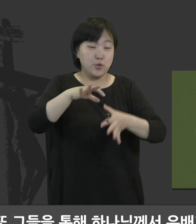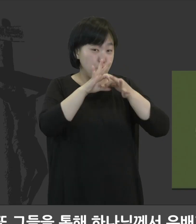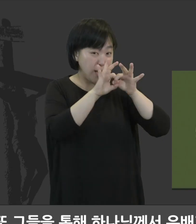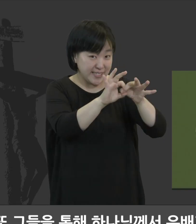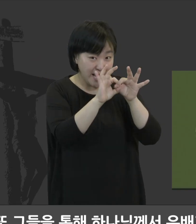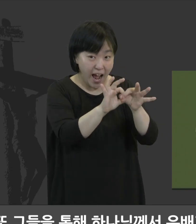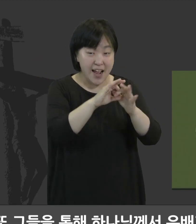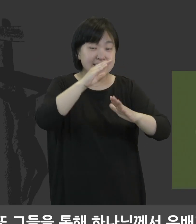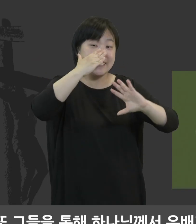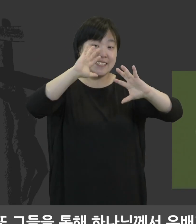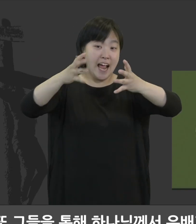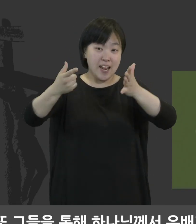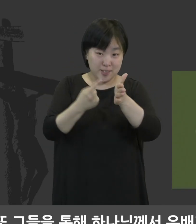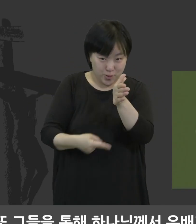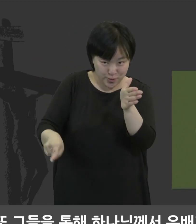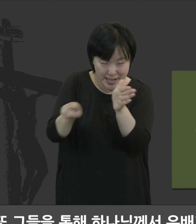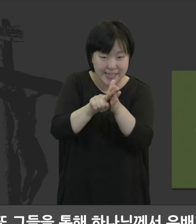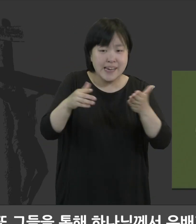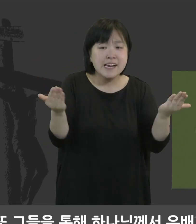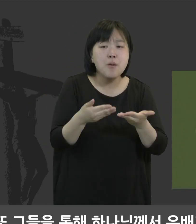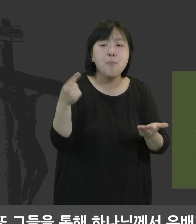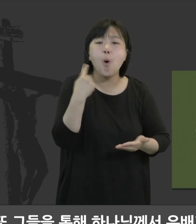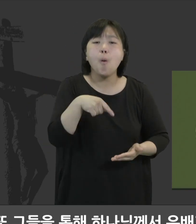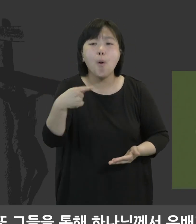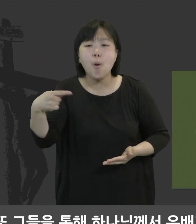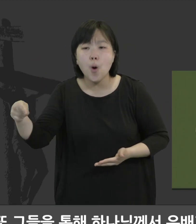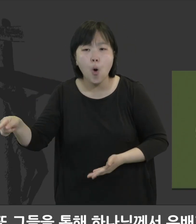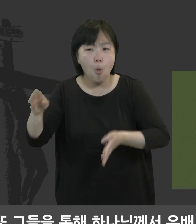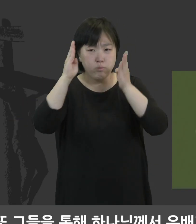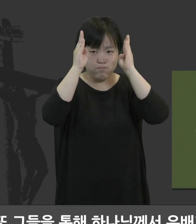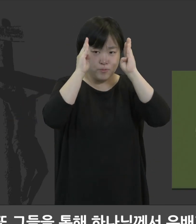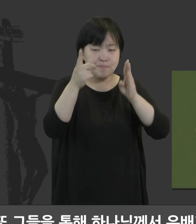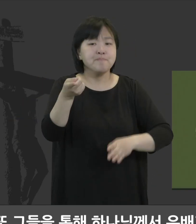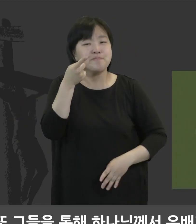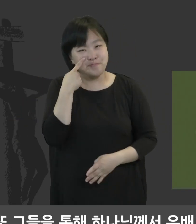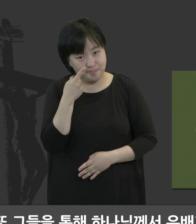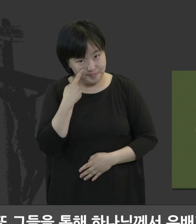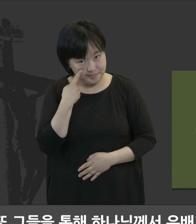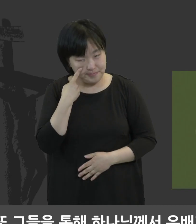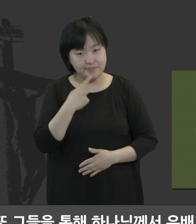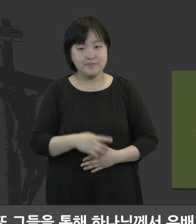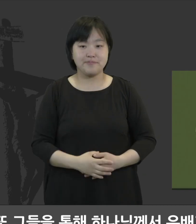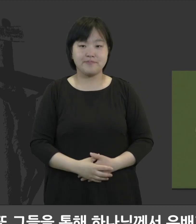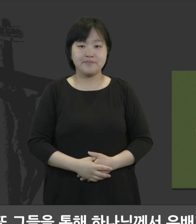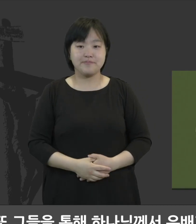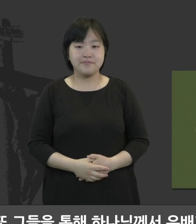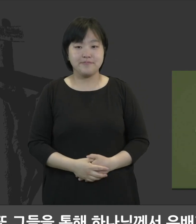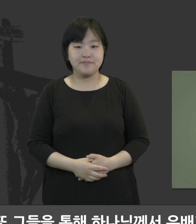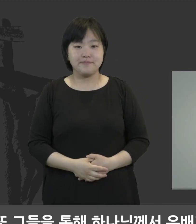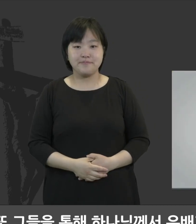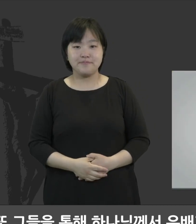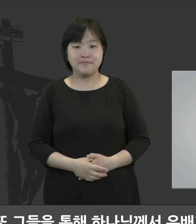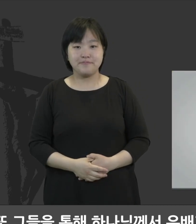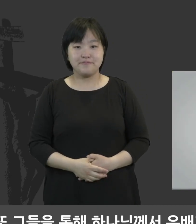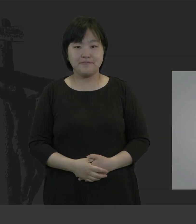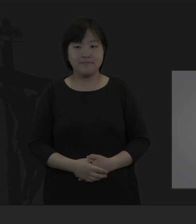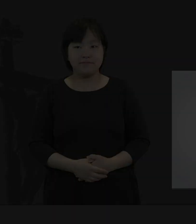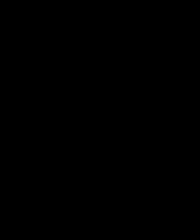통해 하나님께서 유배기 전후의 이스라엘에 어떻게 역사하셨는지 알아보도록 하겠습니다.